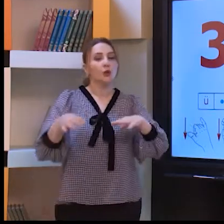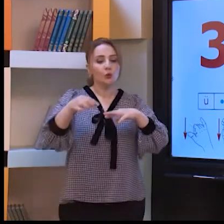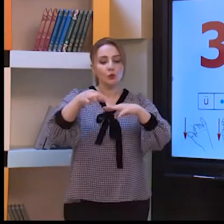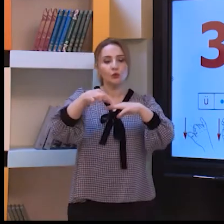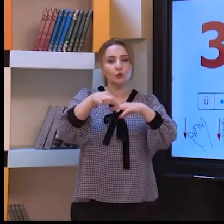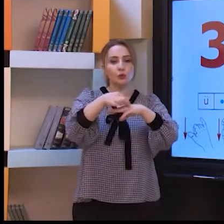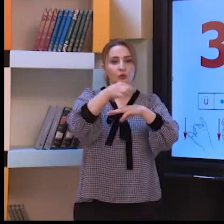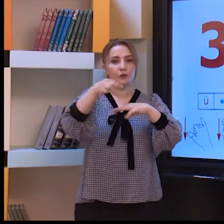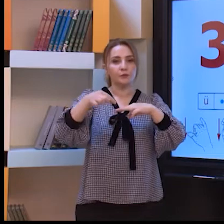Üzük.